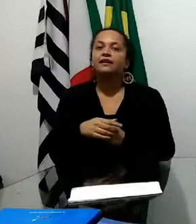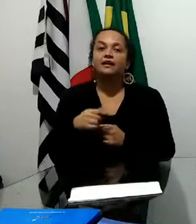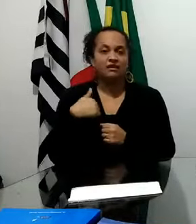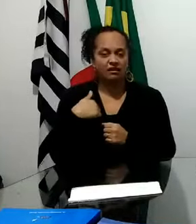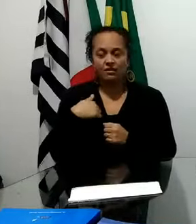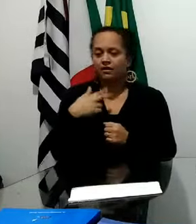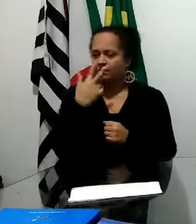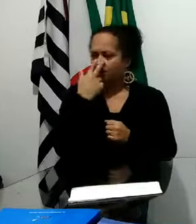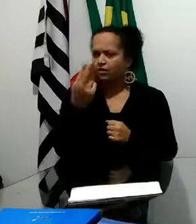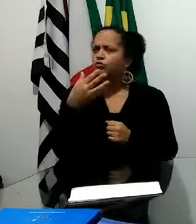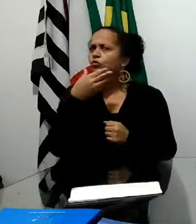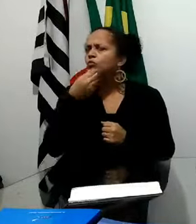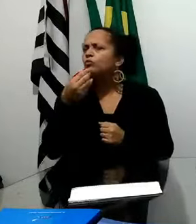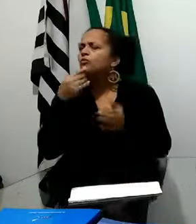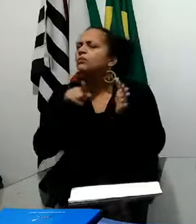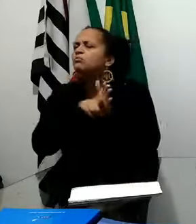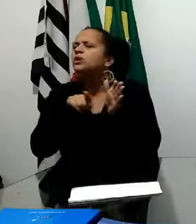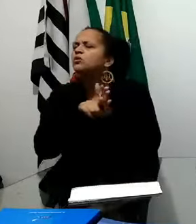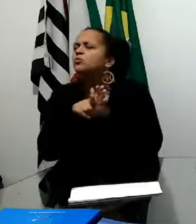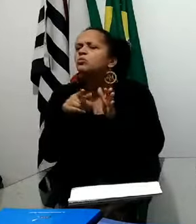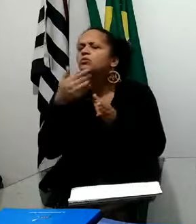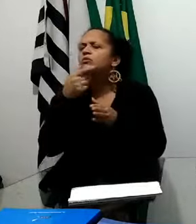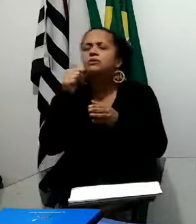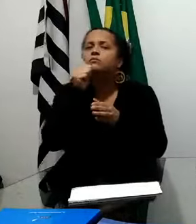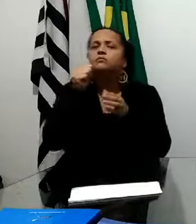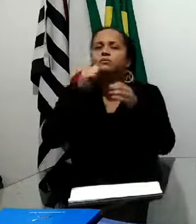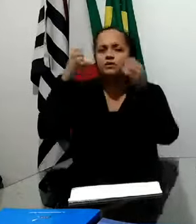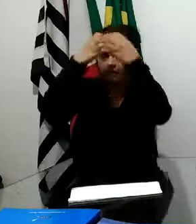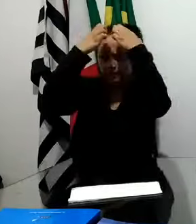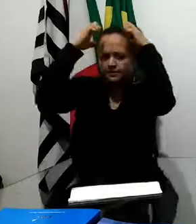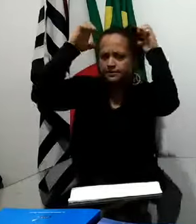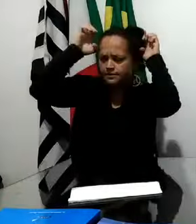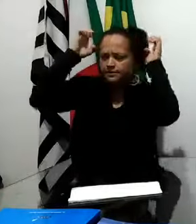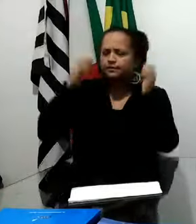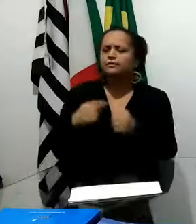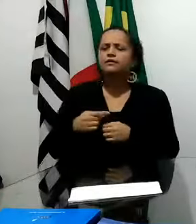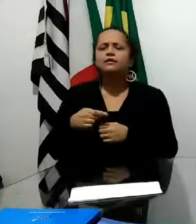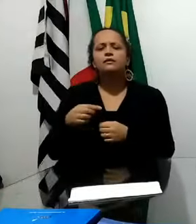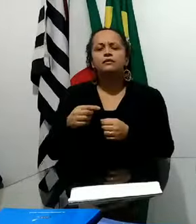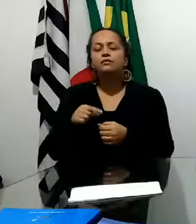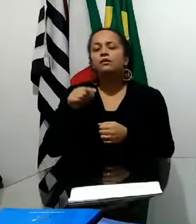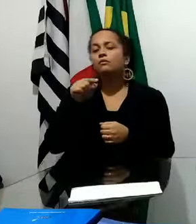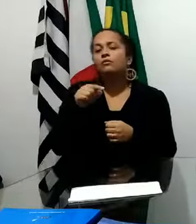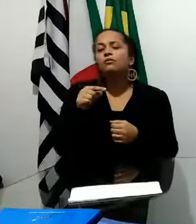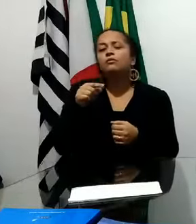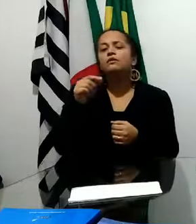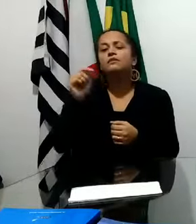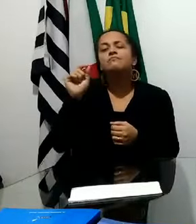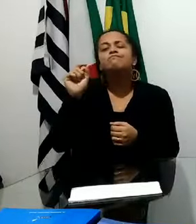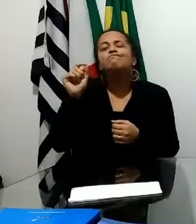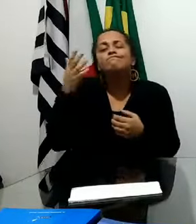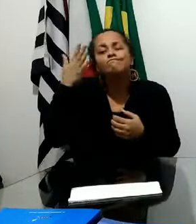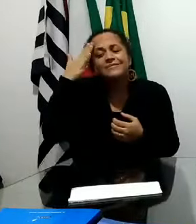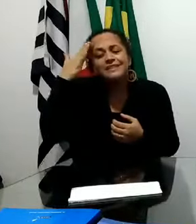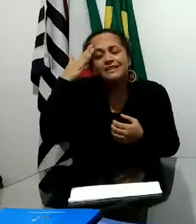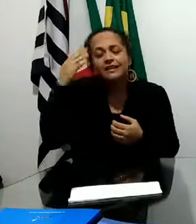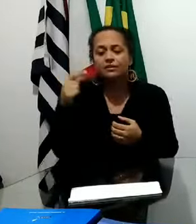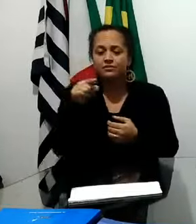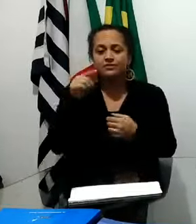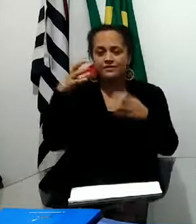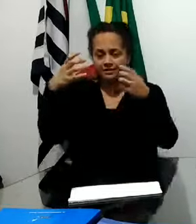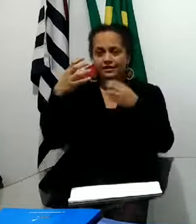né? Quem sabe não foi para um momento como este que você chegou à posição de rainha? Então, Deus tem